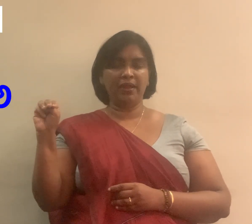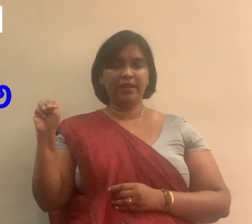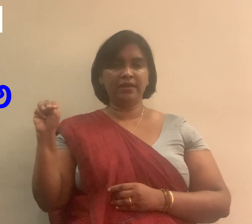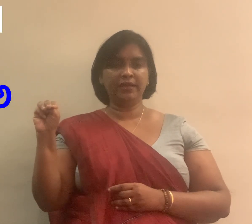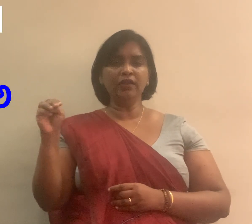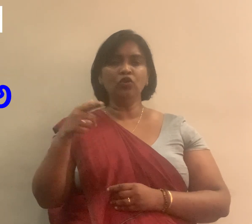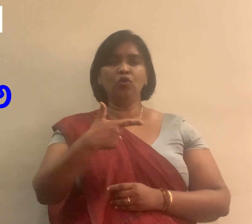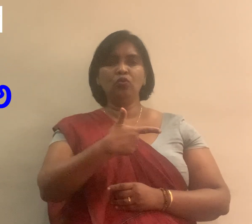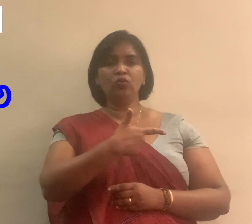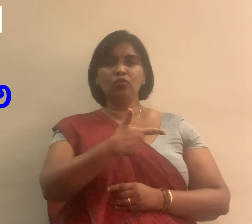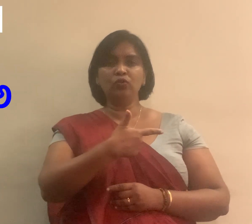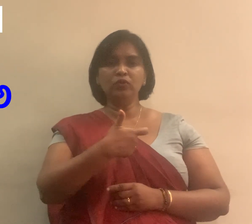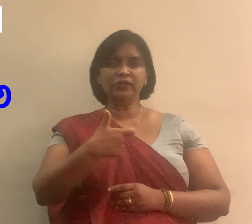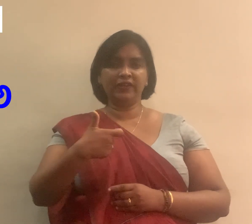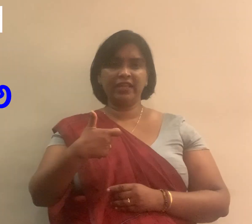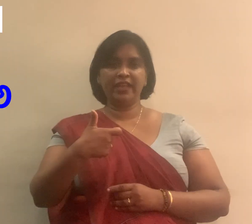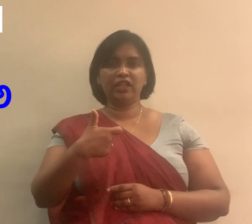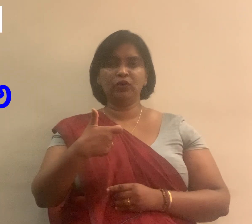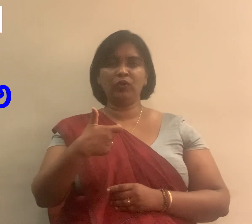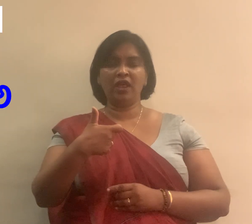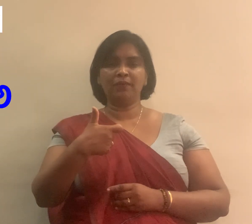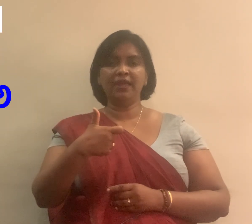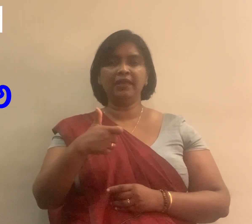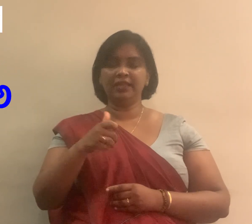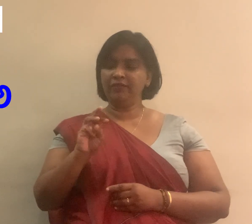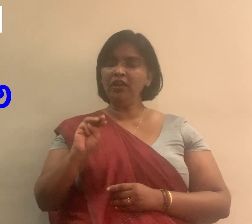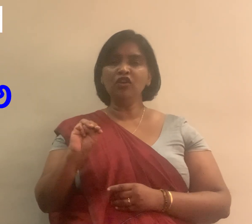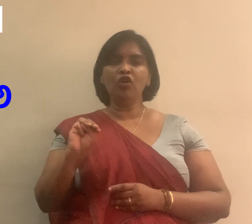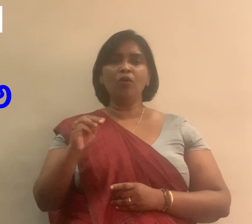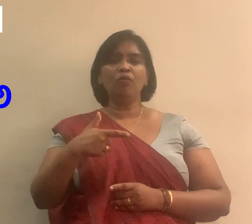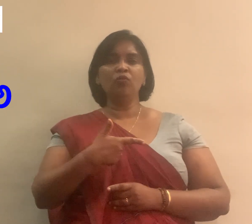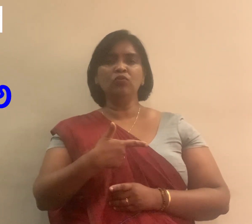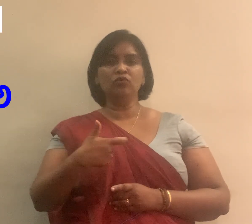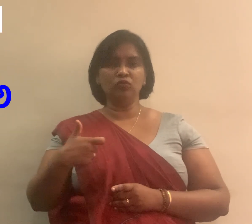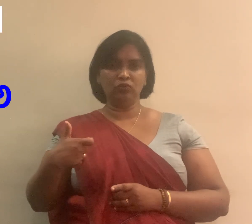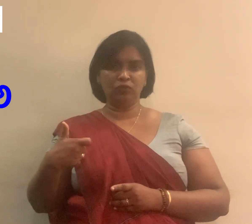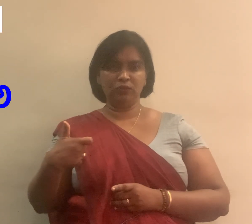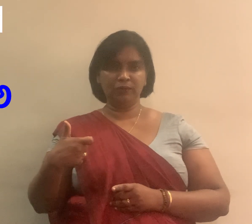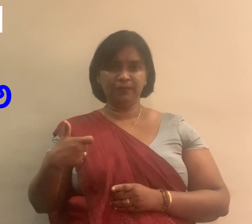අල්මයන්නට ඌ ස්වරය එකතු කරාම හැදෙනවා මූ.